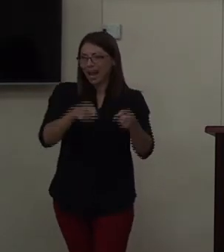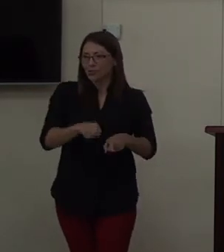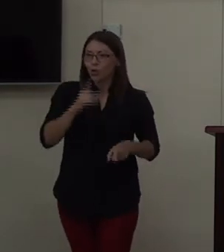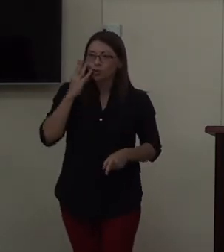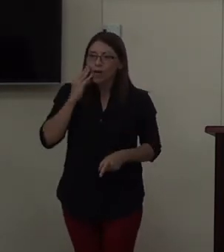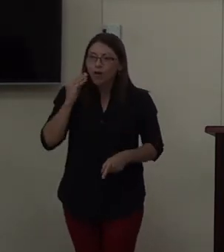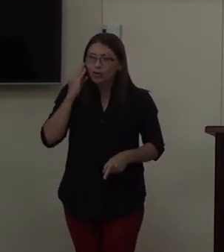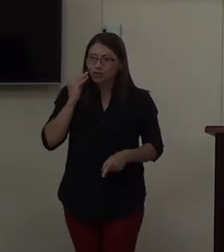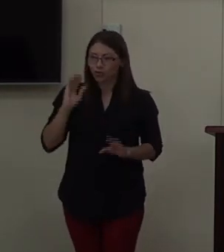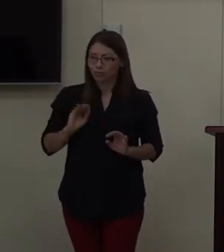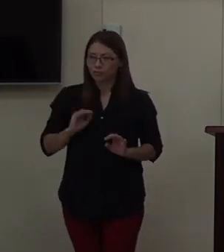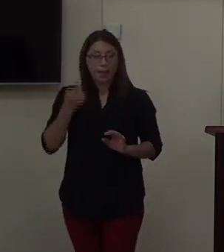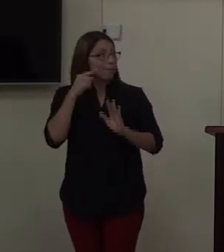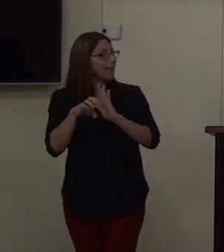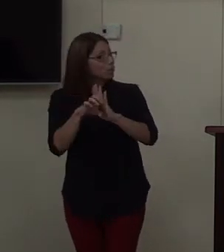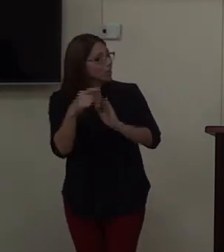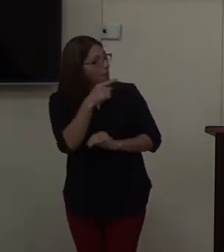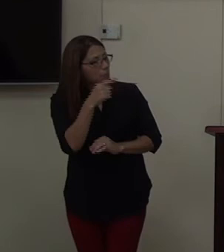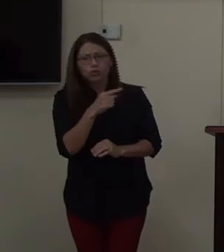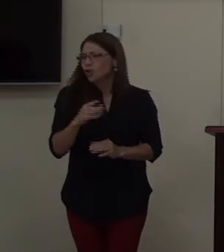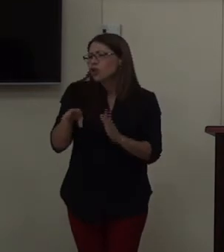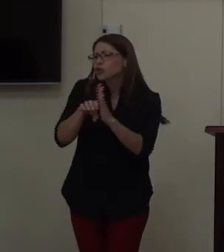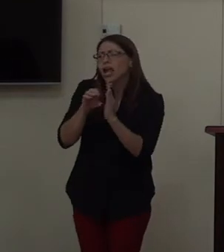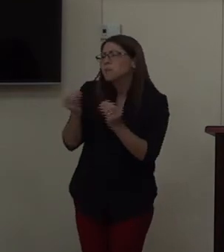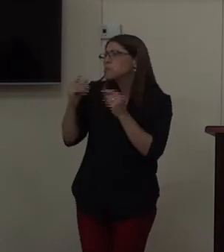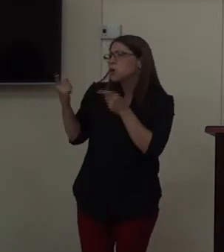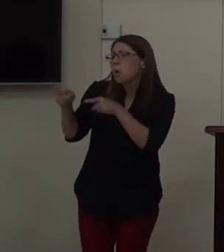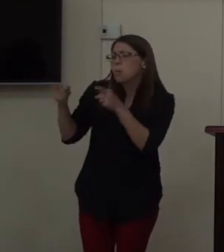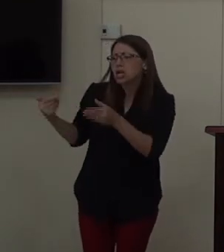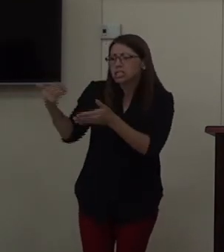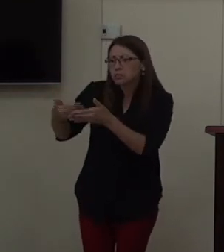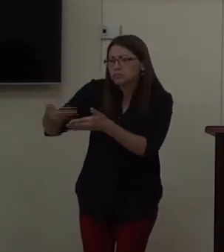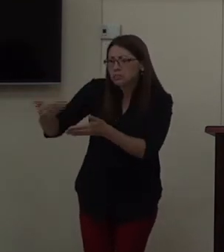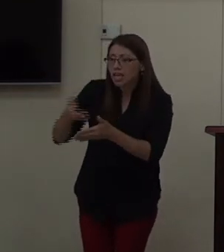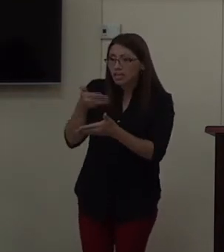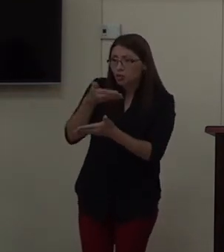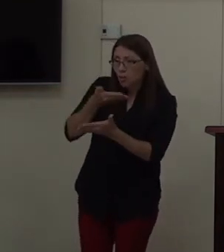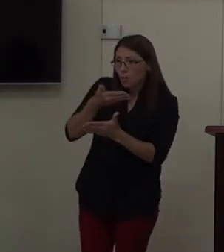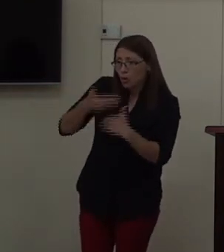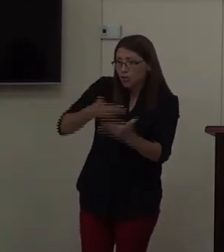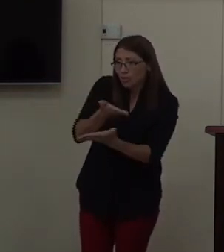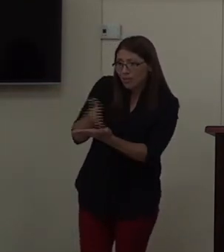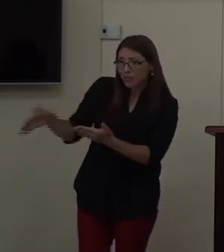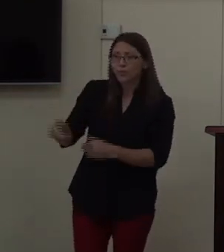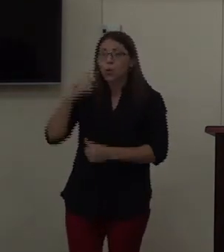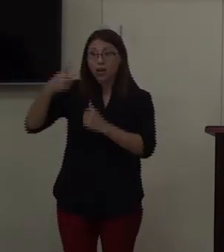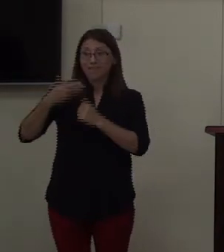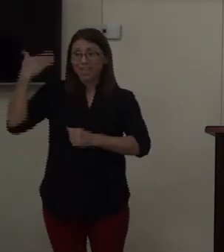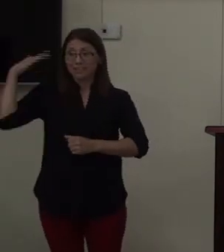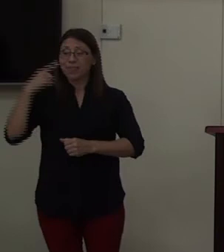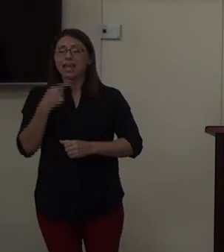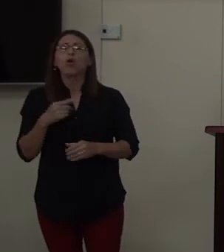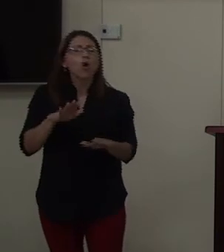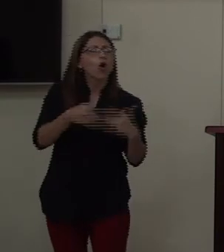Vean estos ejemplos, que son muy comunes, ¿verdad? En este tipo de procesos de desplazamiento. Una vez me dijeron, ¿cómo se dice este